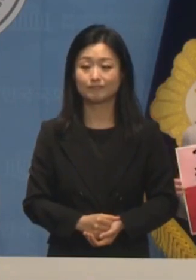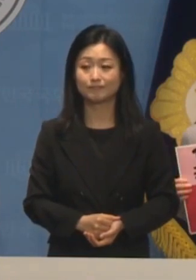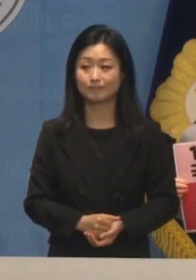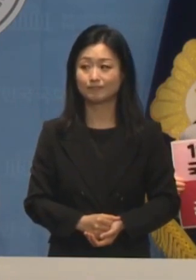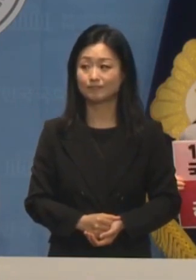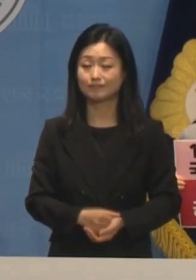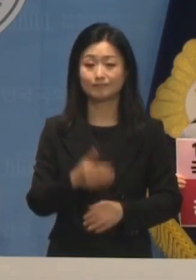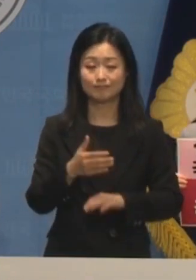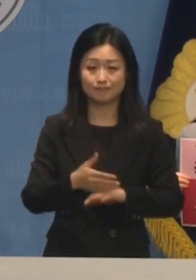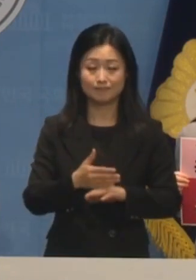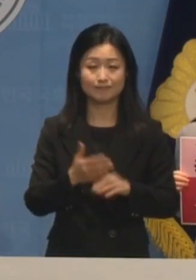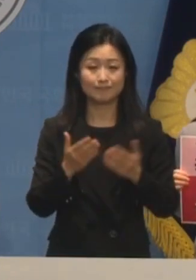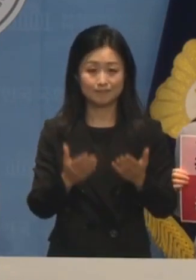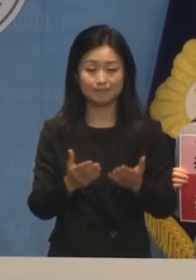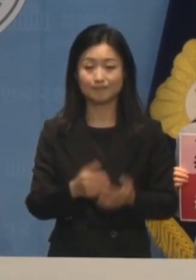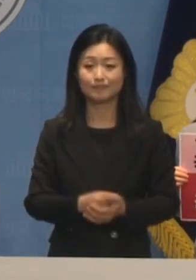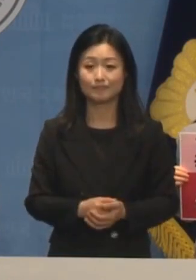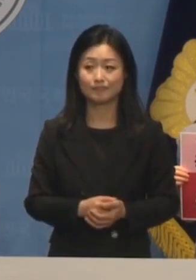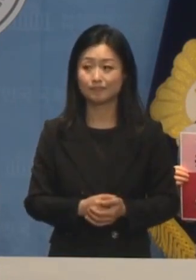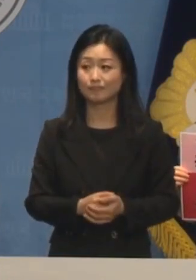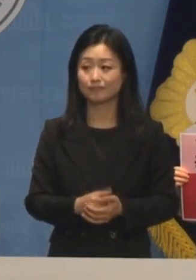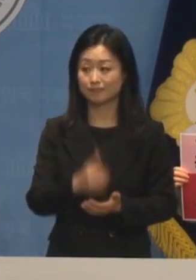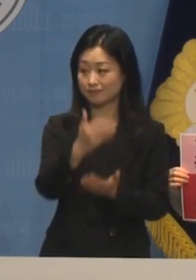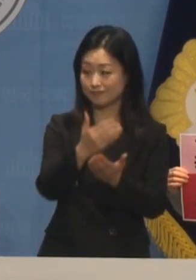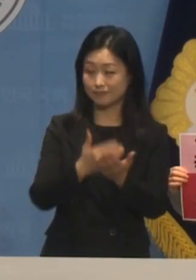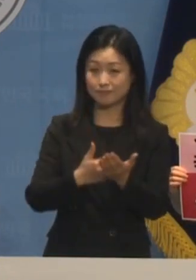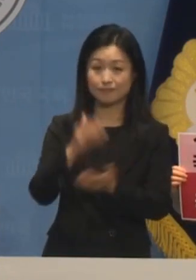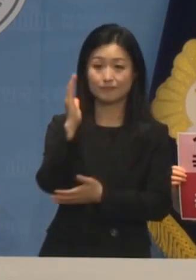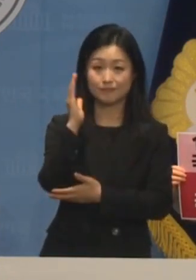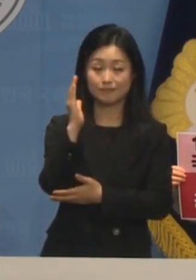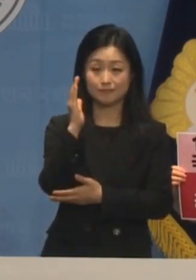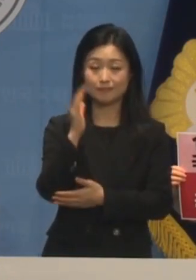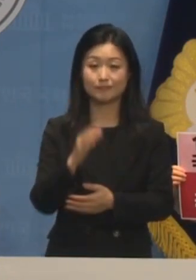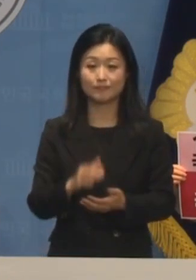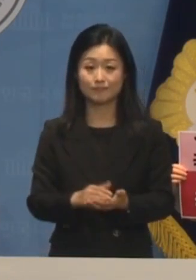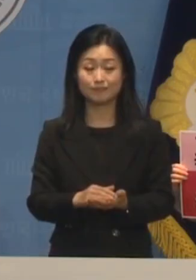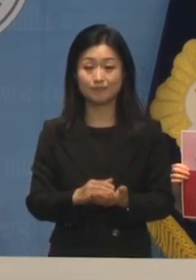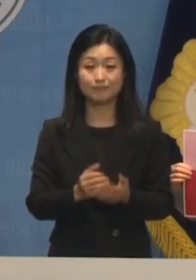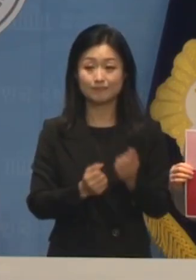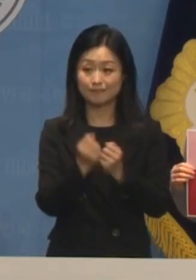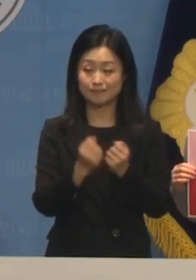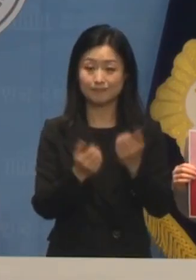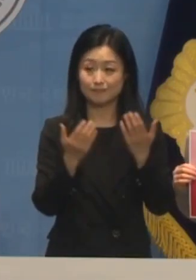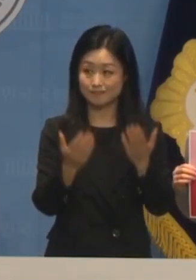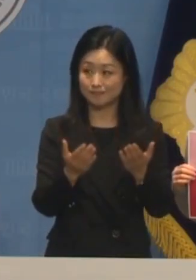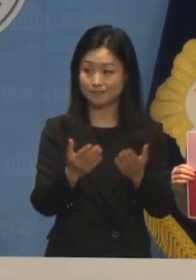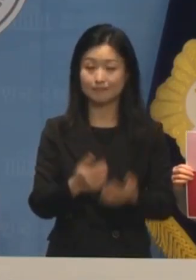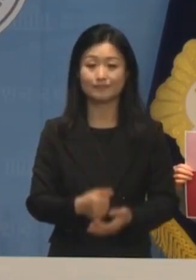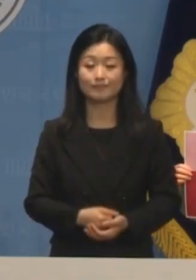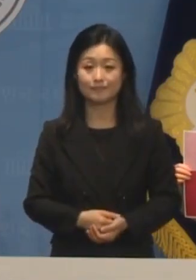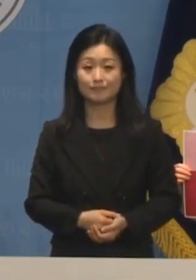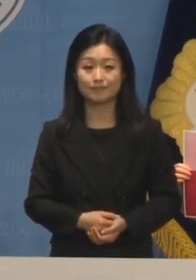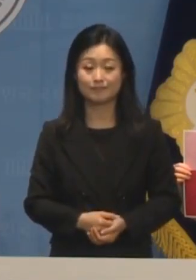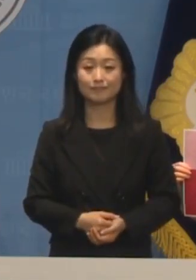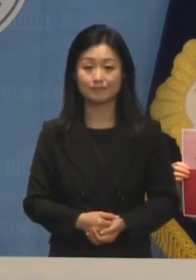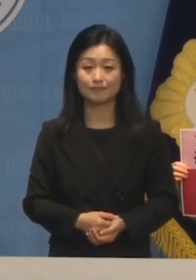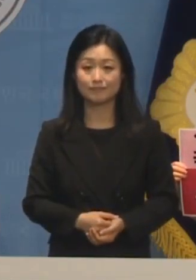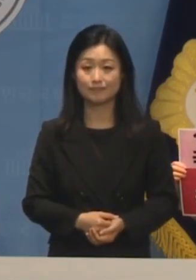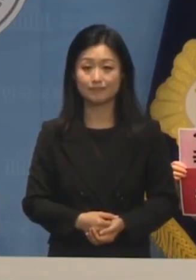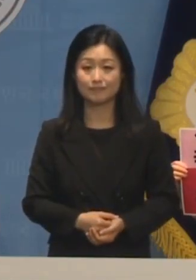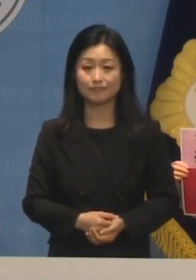네, 감사합니다. 그럼 준비한 기자회견문을 저와 보건의료노조 김경규 전략조직위원장님이 함께